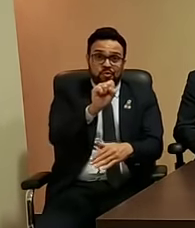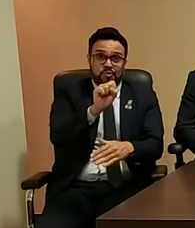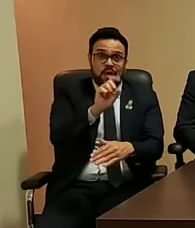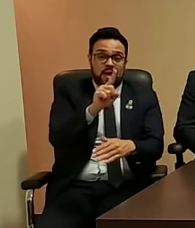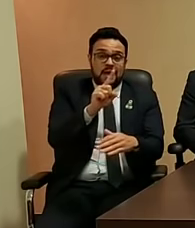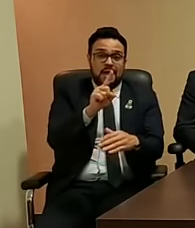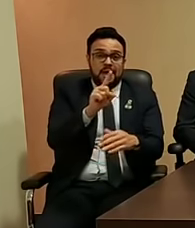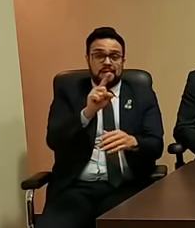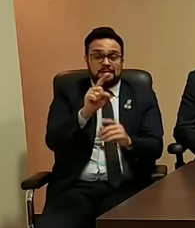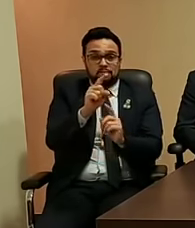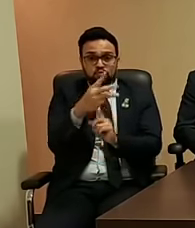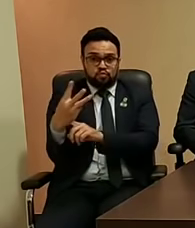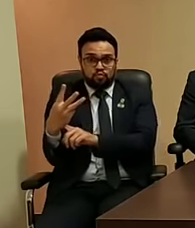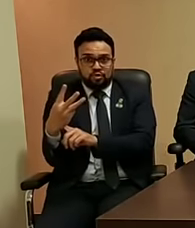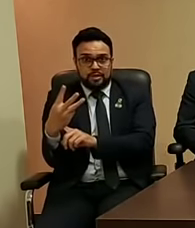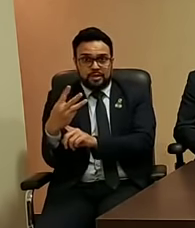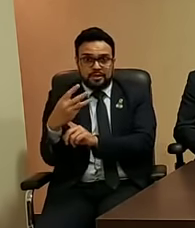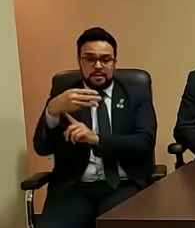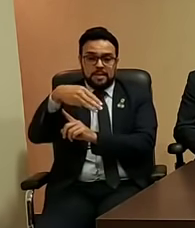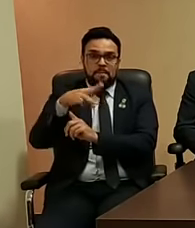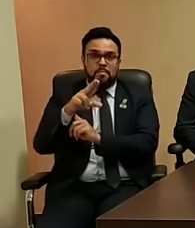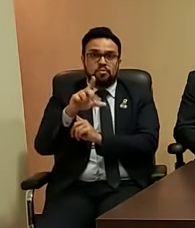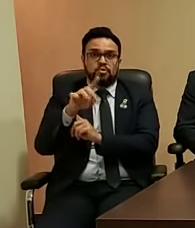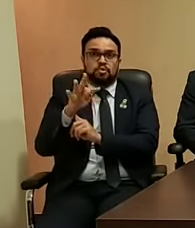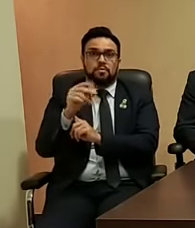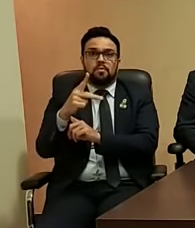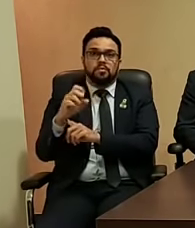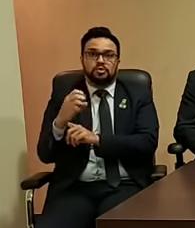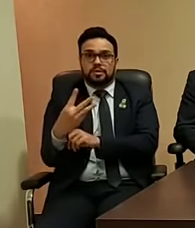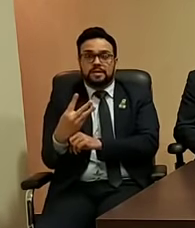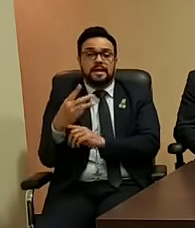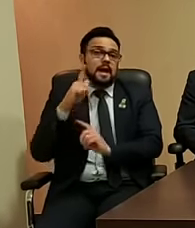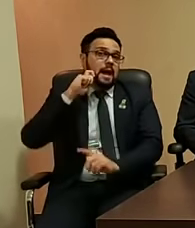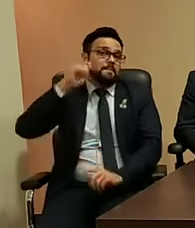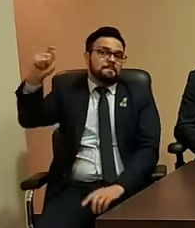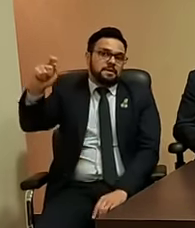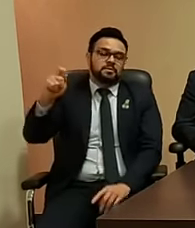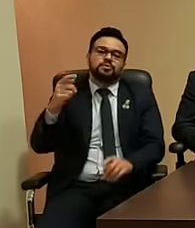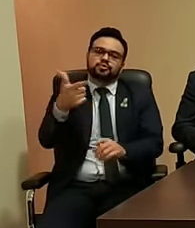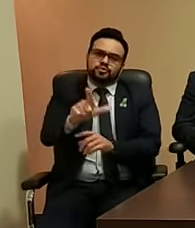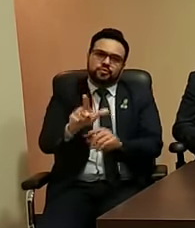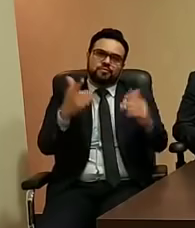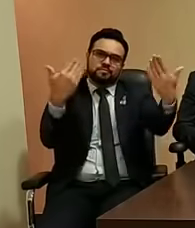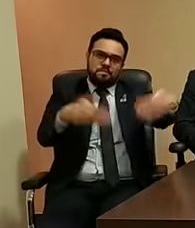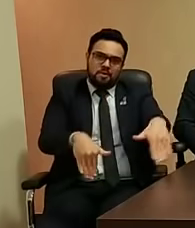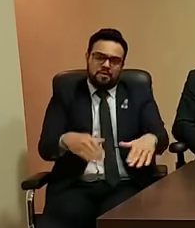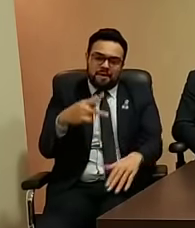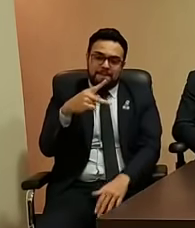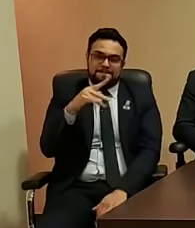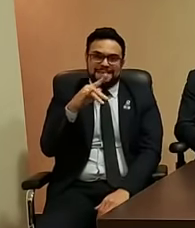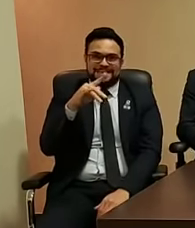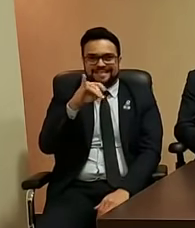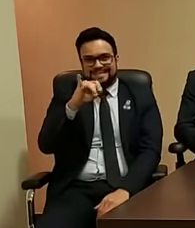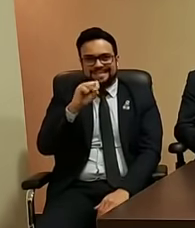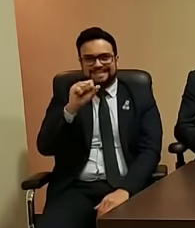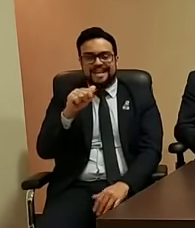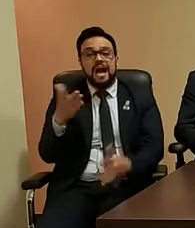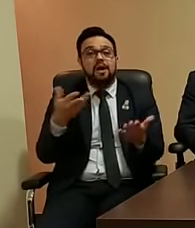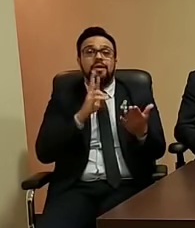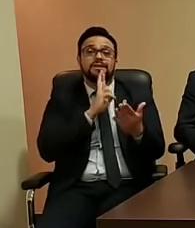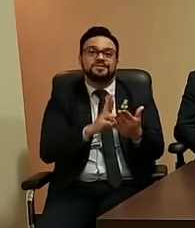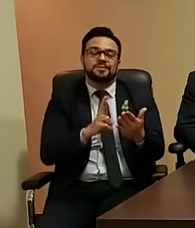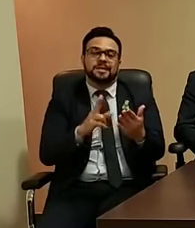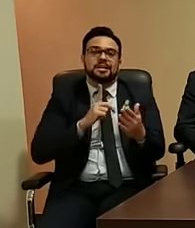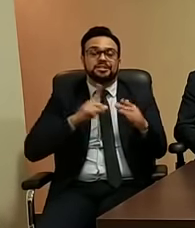certo? O ano passado, em abril, foi feito mais uma prova do PISA. Os resultados vieram agora. Parte da